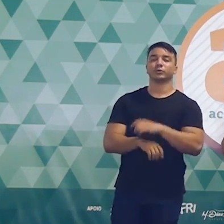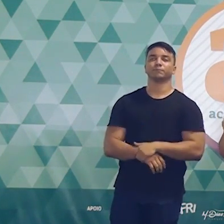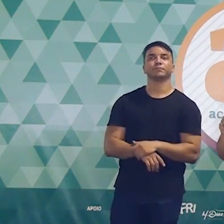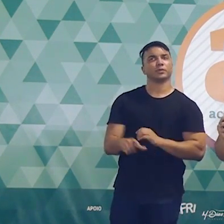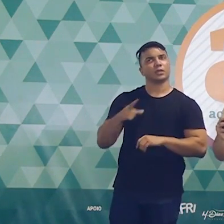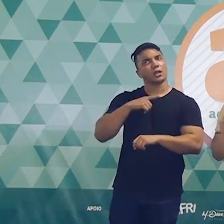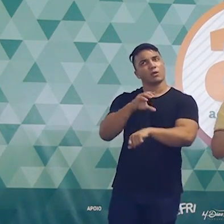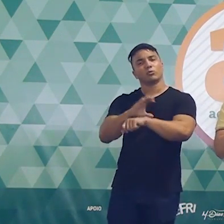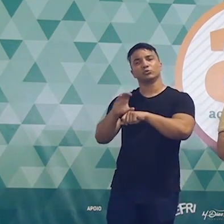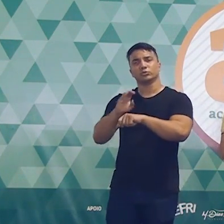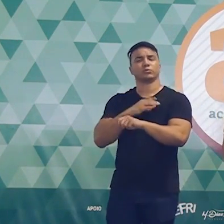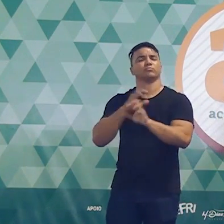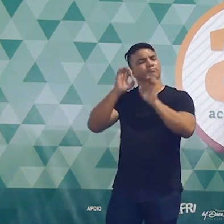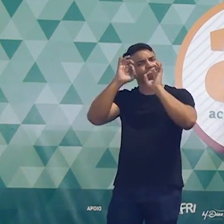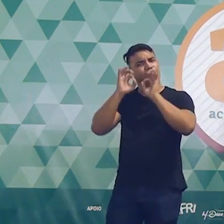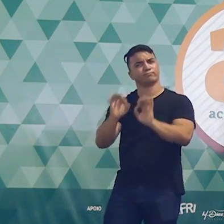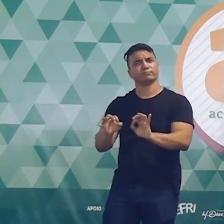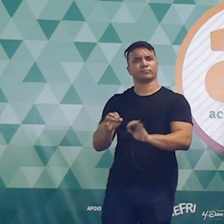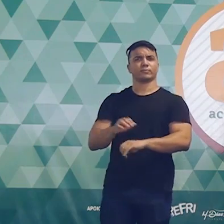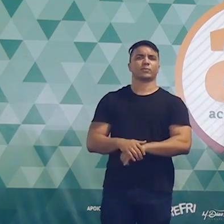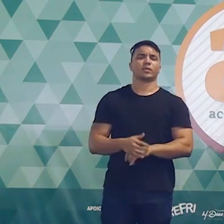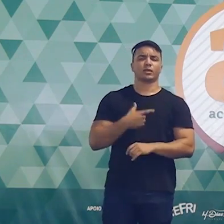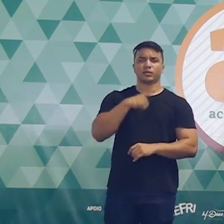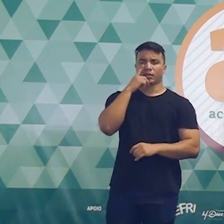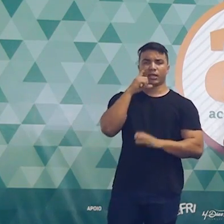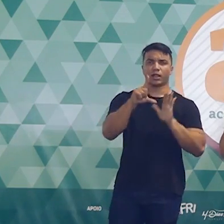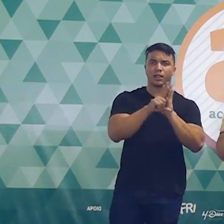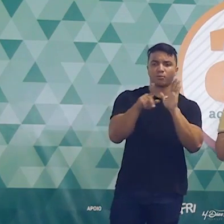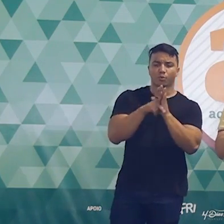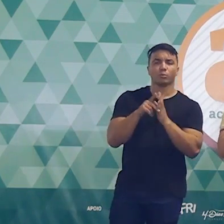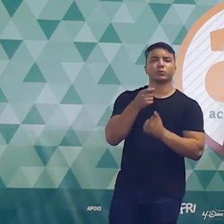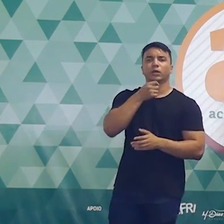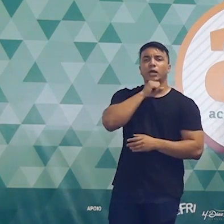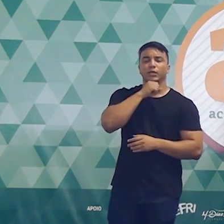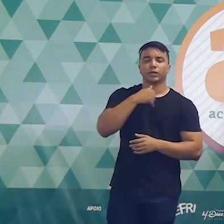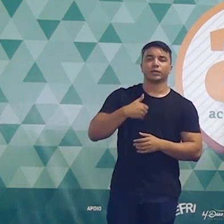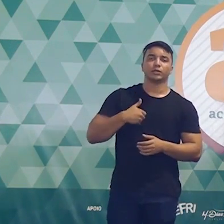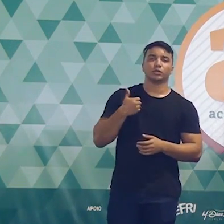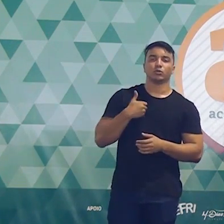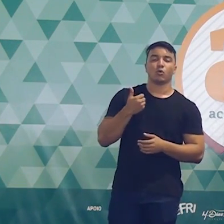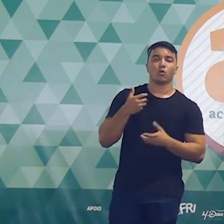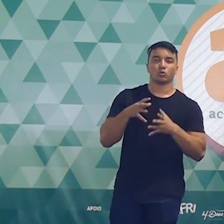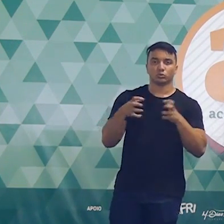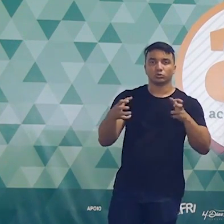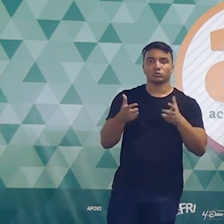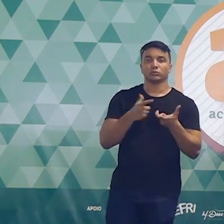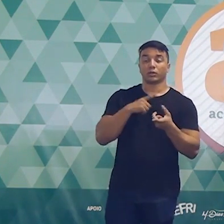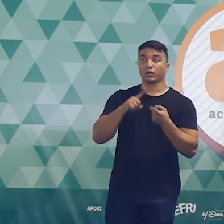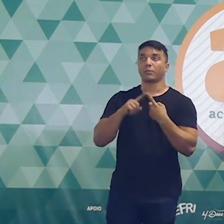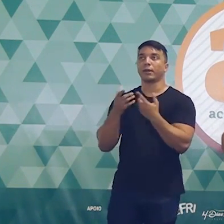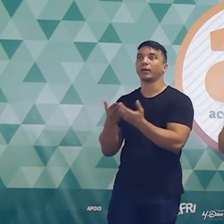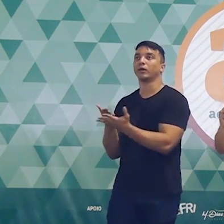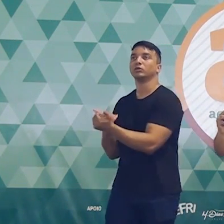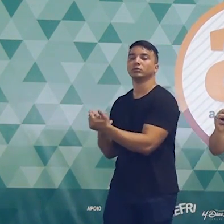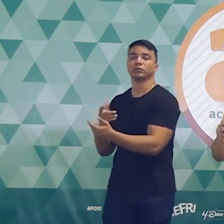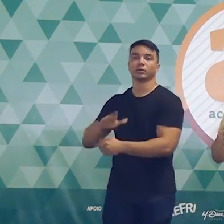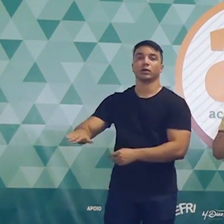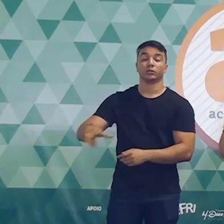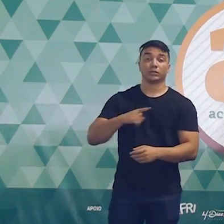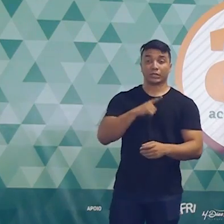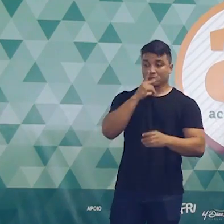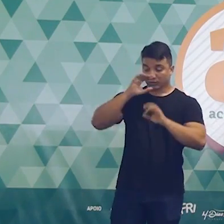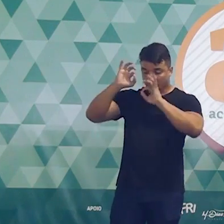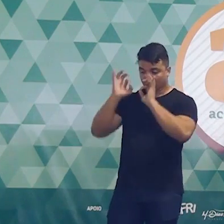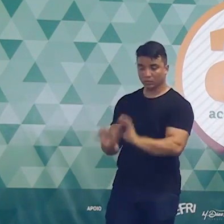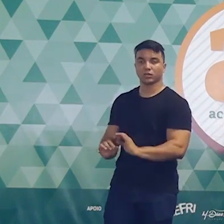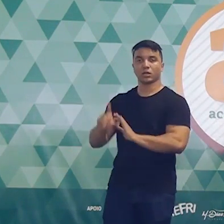embora a Constituição garanta, embora o Estatuto do Idoso garanta, embora o Estatuto da Criança e do Adolescente